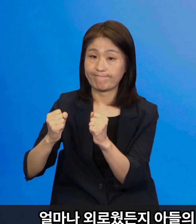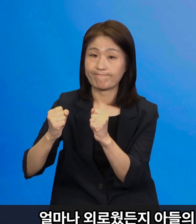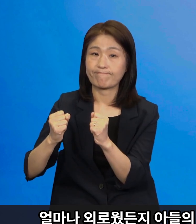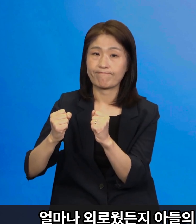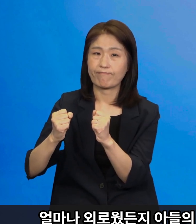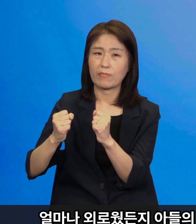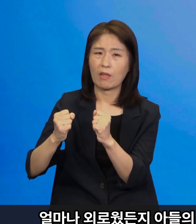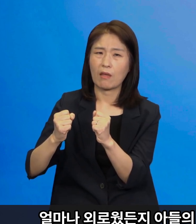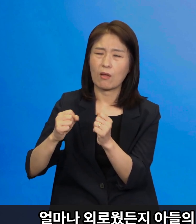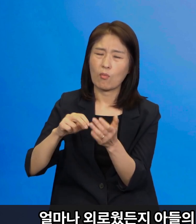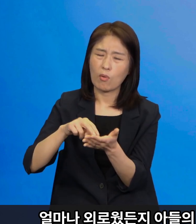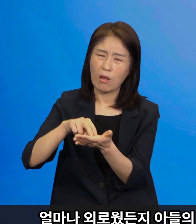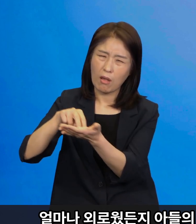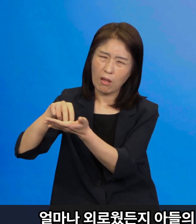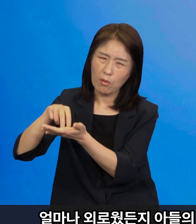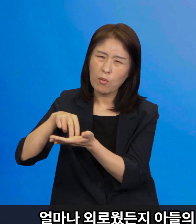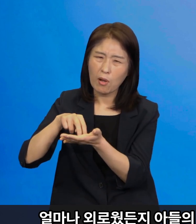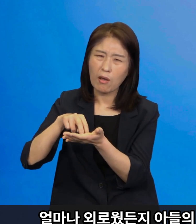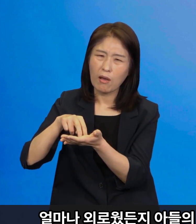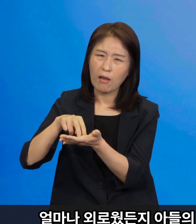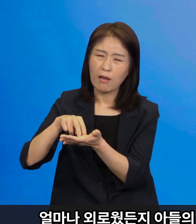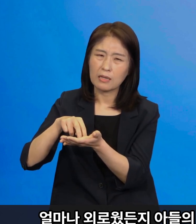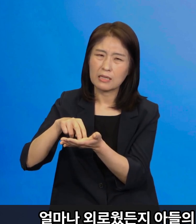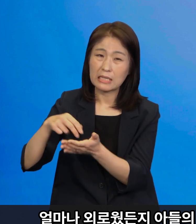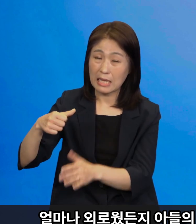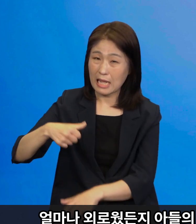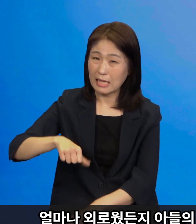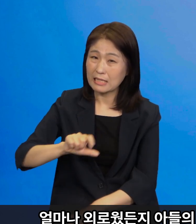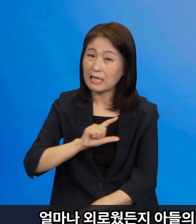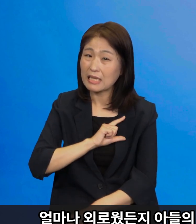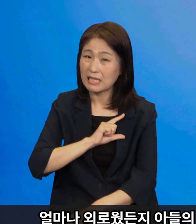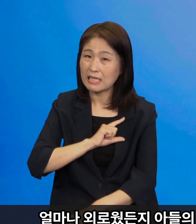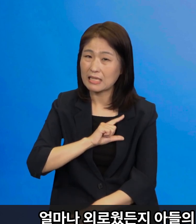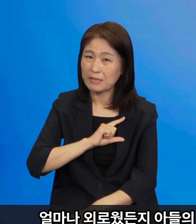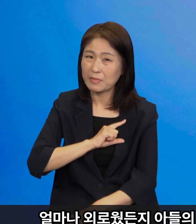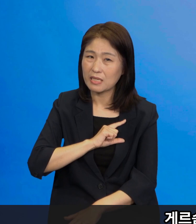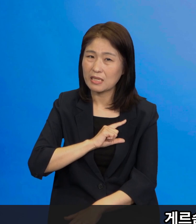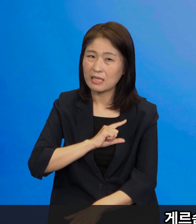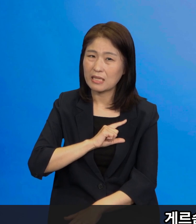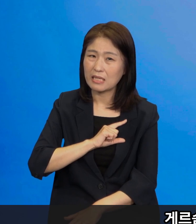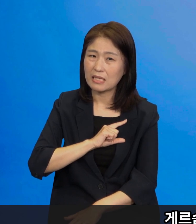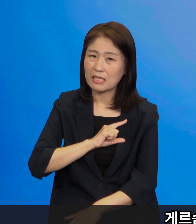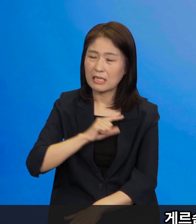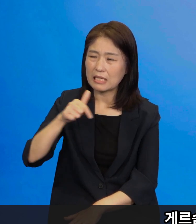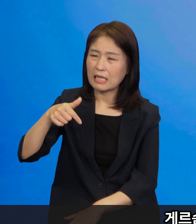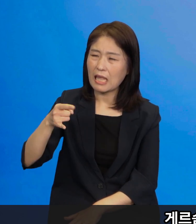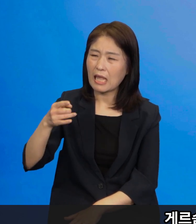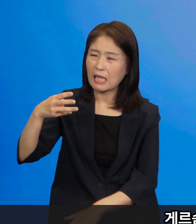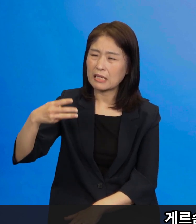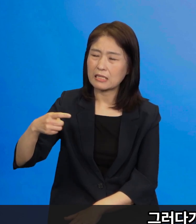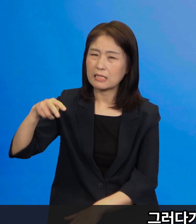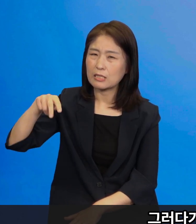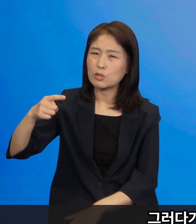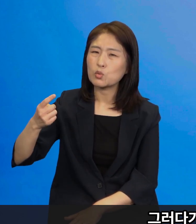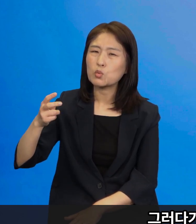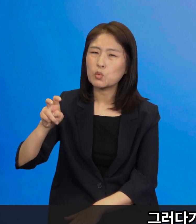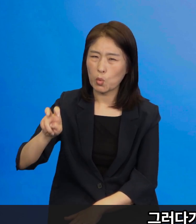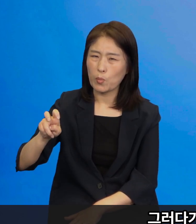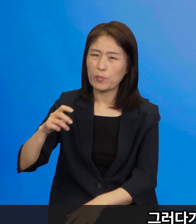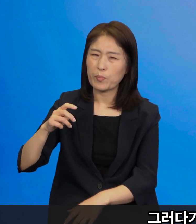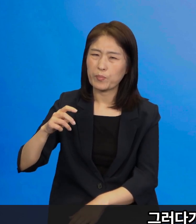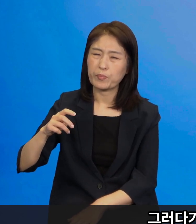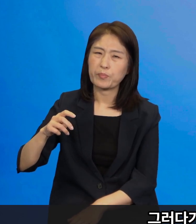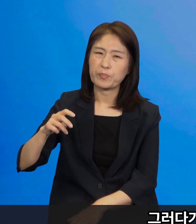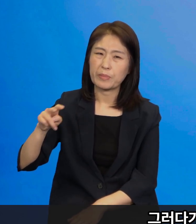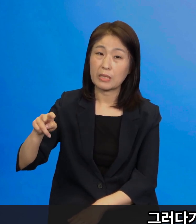얼마나 외로웠든지 아들의 이름을 내가 타국에서 나그네가 되었다, 게르솜이라고 지었어요. 그러다가 양을